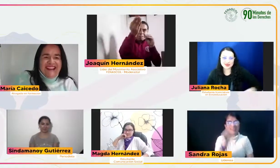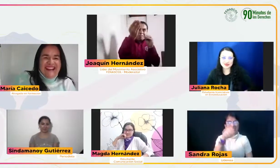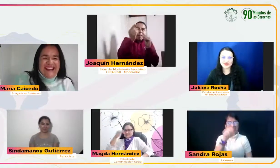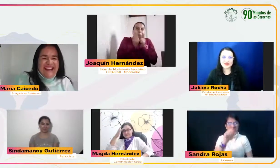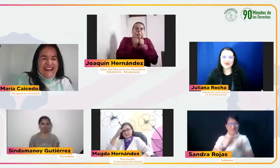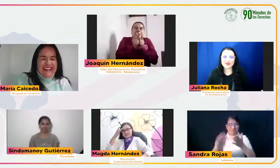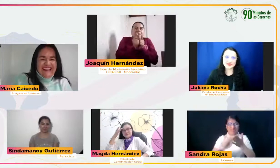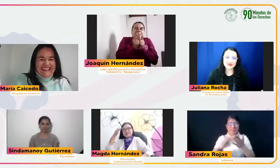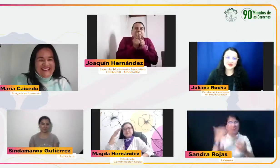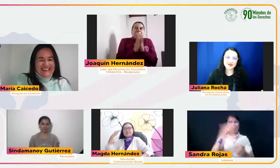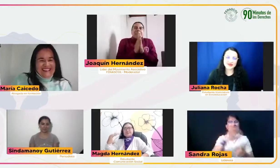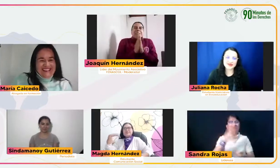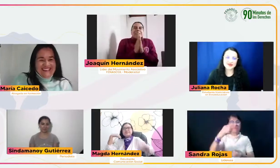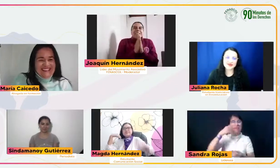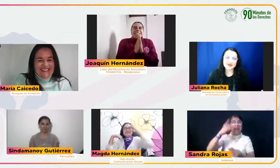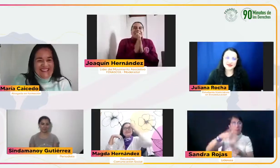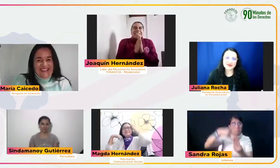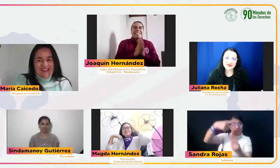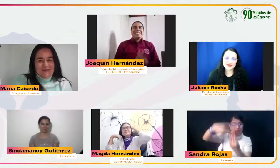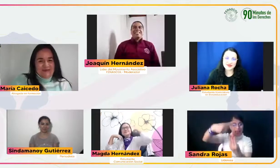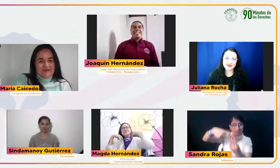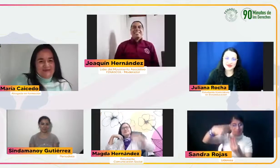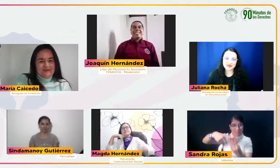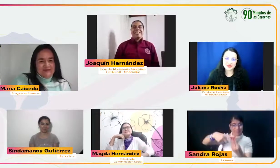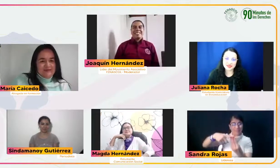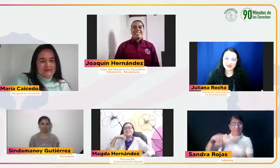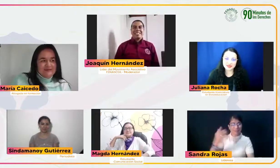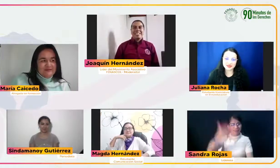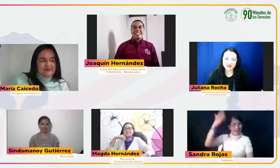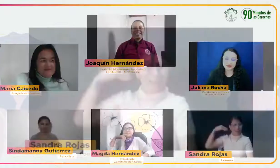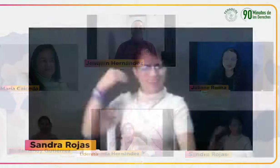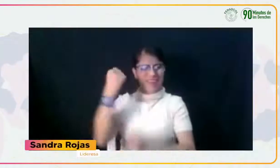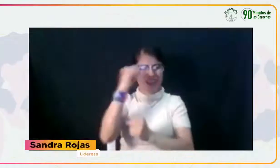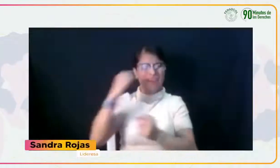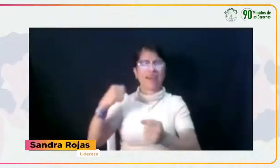sí, de pasar sí, con María Cristina. Algo pequeñito, algo pequeñito.